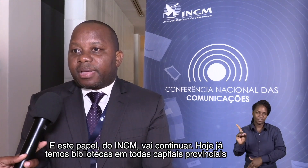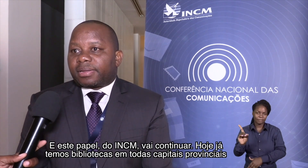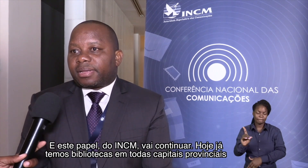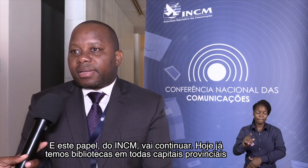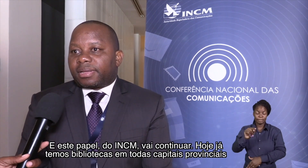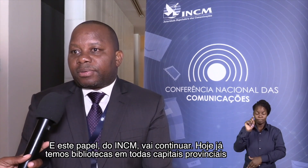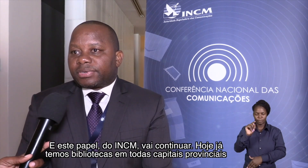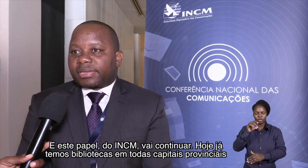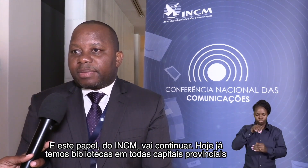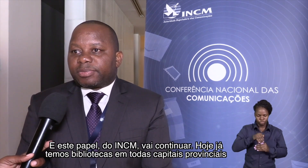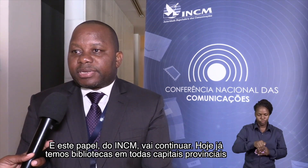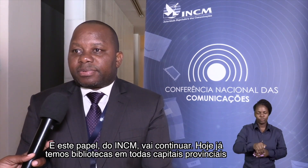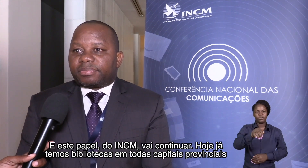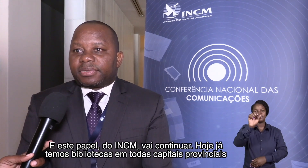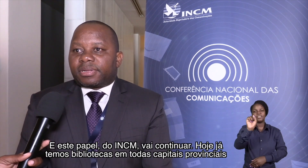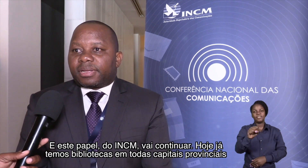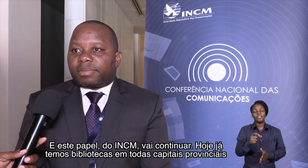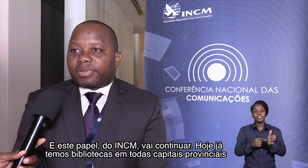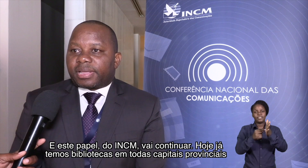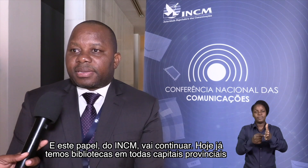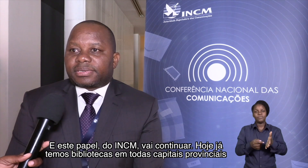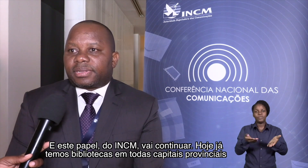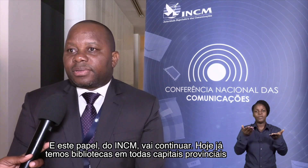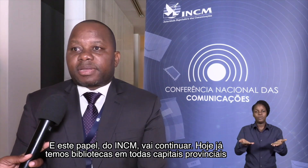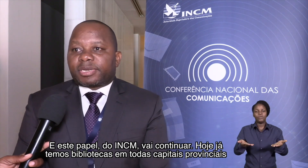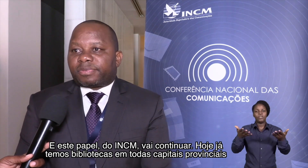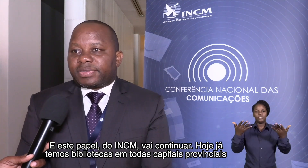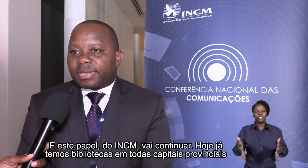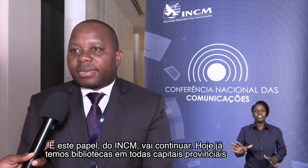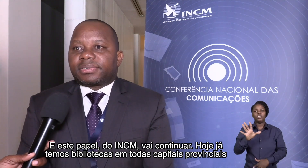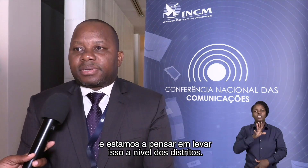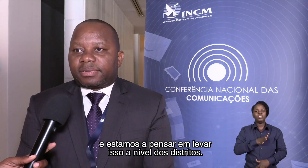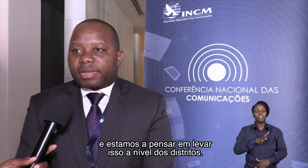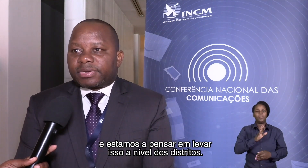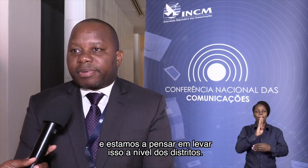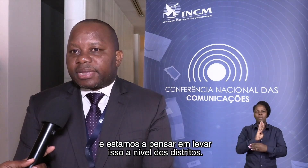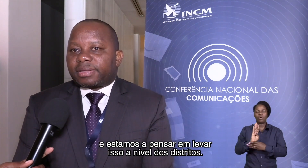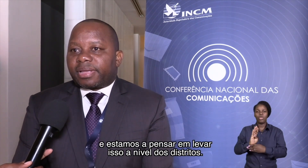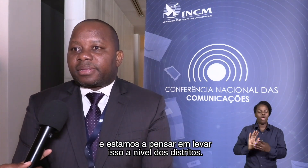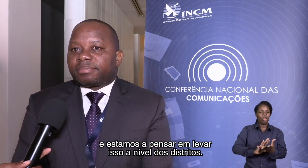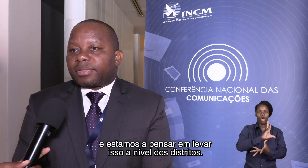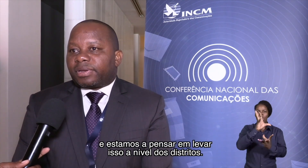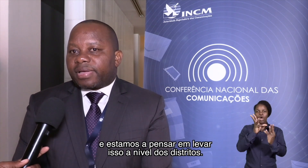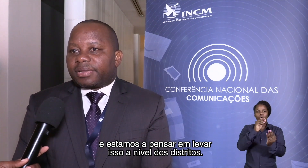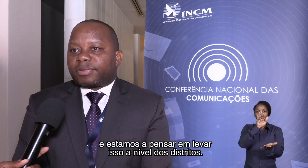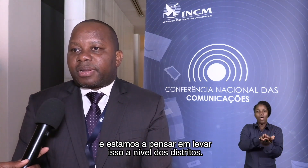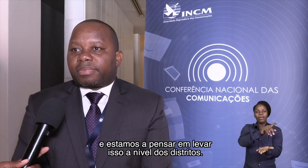continuar. Hoje já temos, por exemplo, bibliotecas em todas as capitais provinciais e estamos a pensar também tanto levar isto para